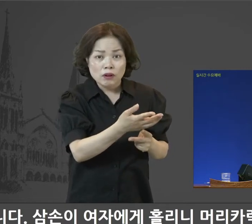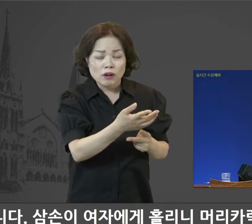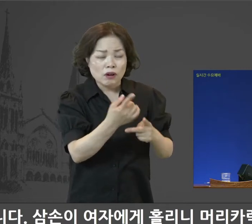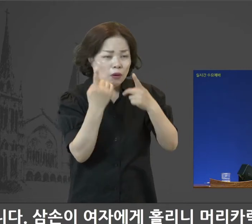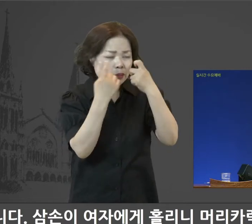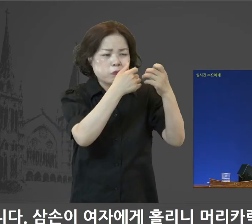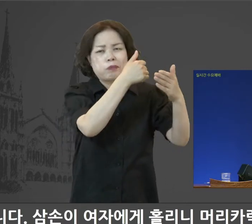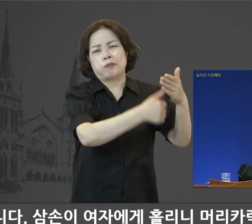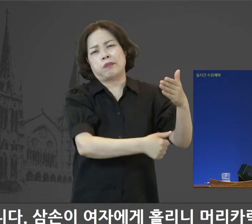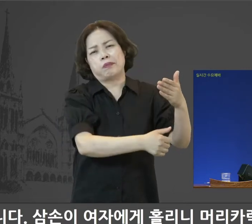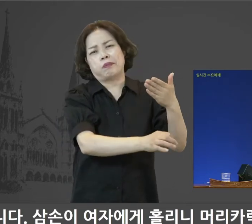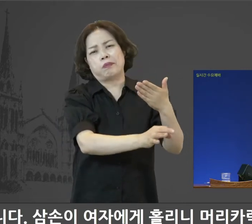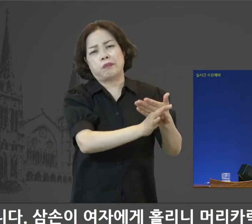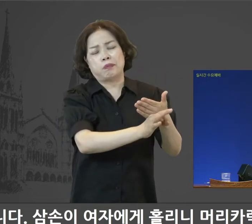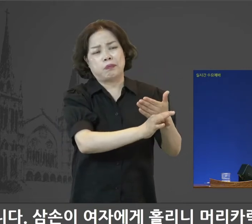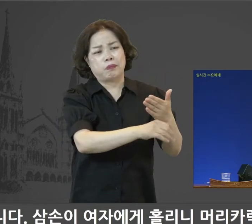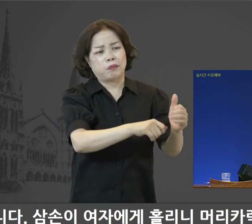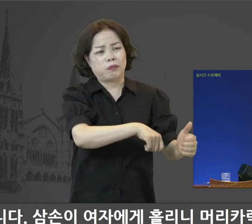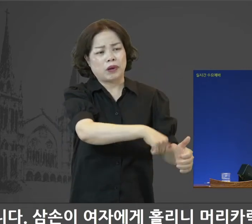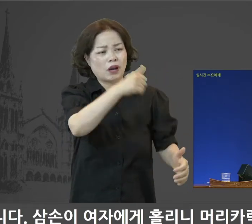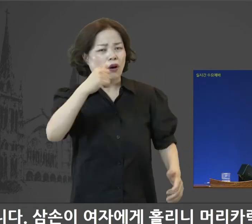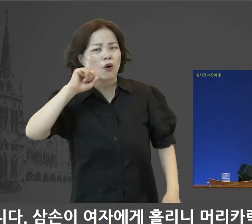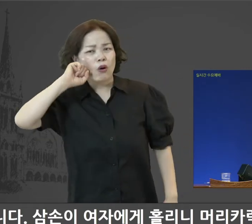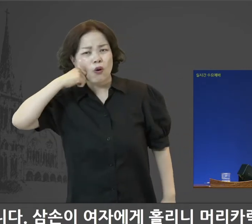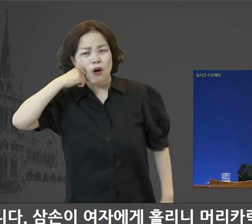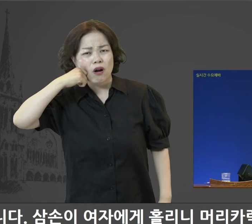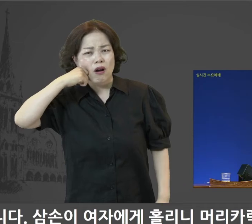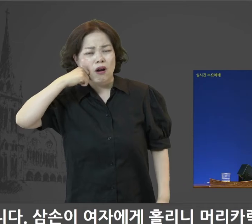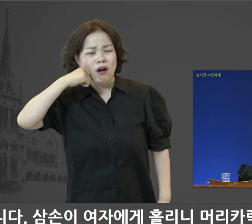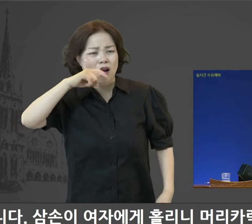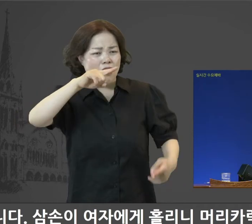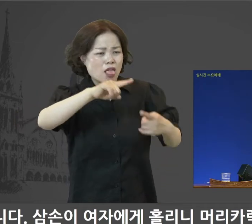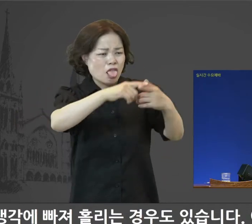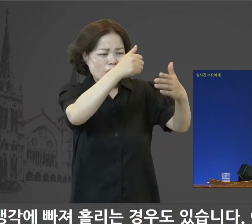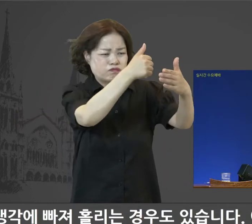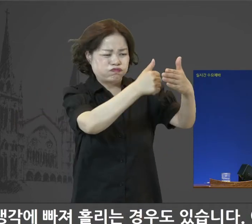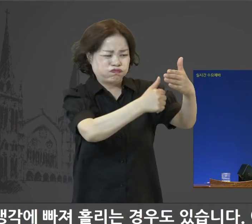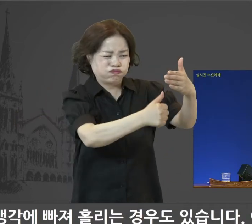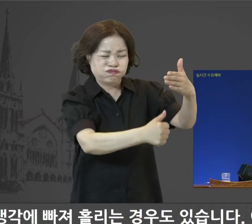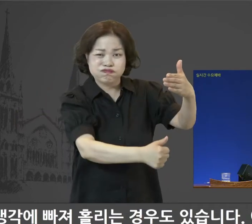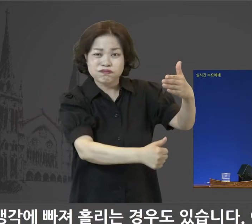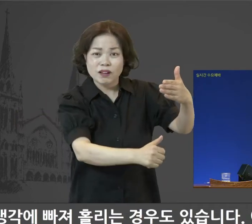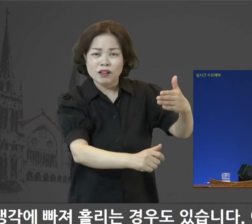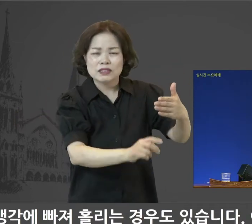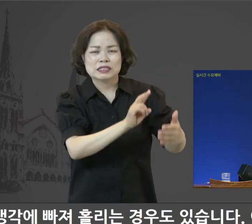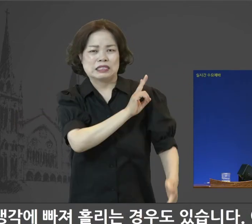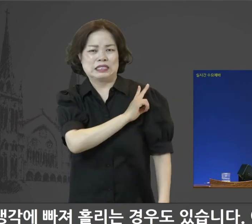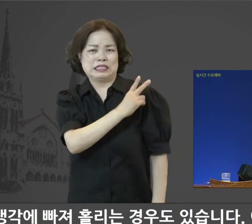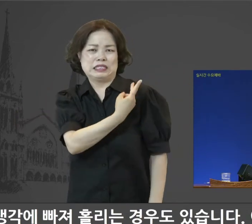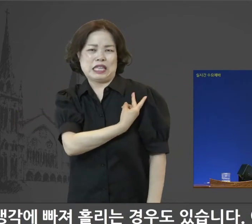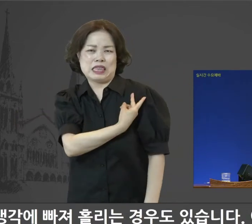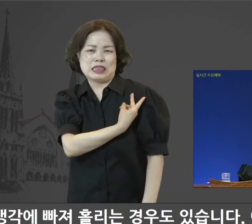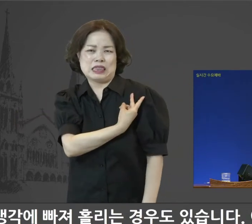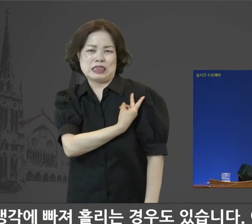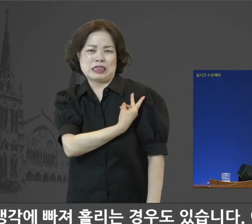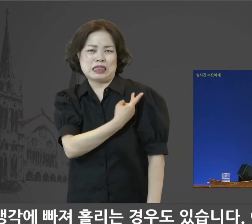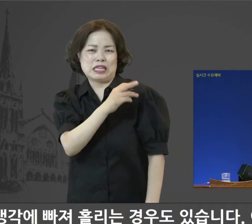한번 홀려서 빠지면 나오질 못하잖아요. 무엇이 있을까요? 이단의 사상이